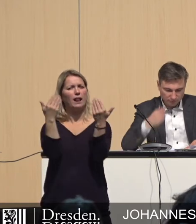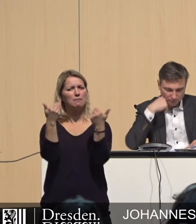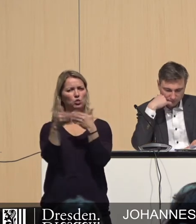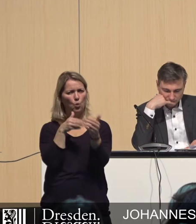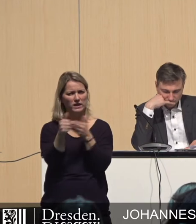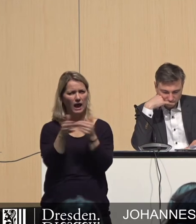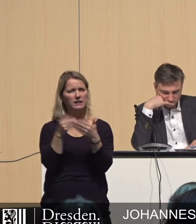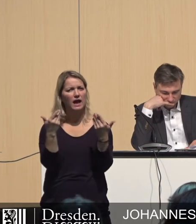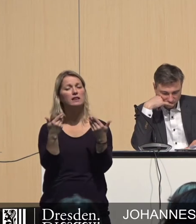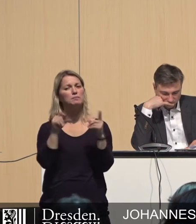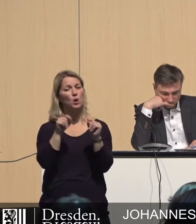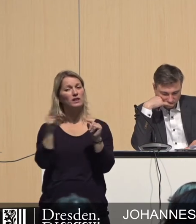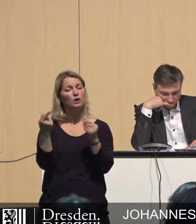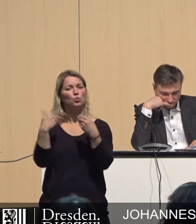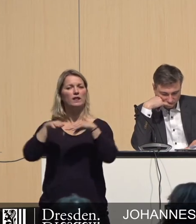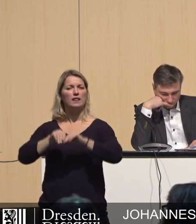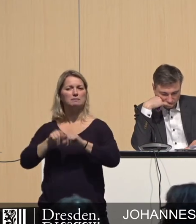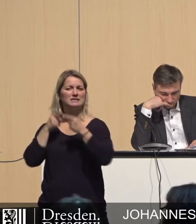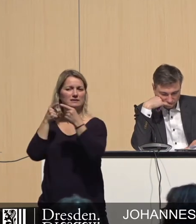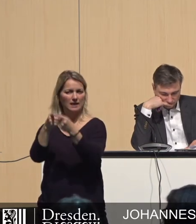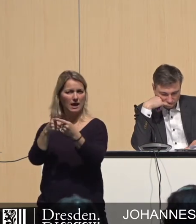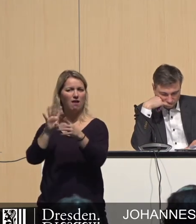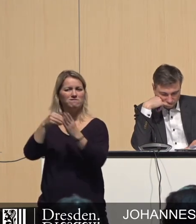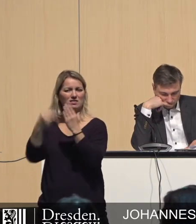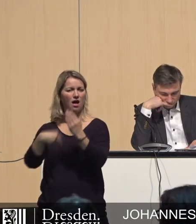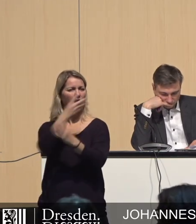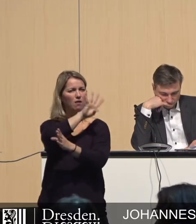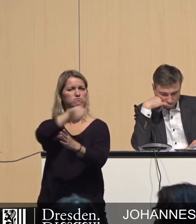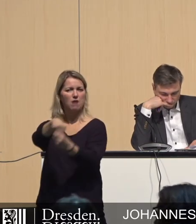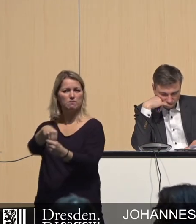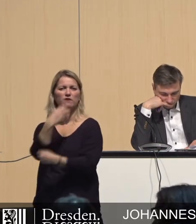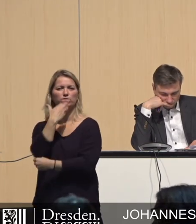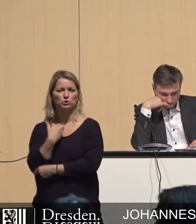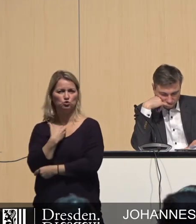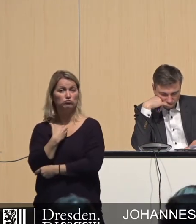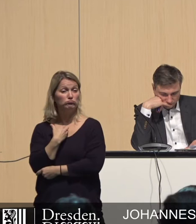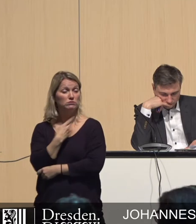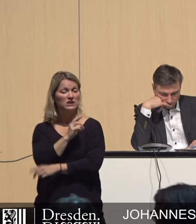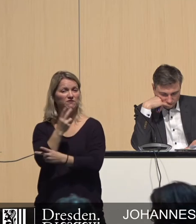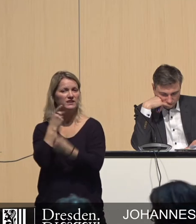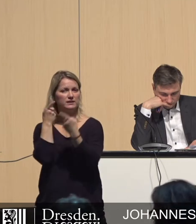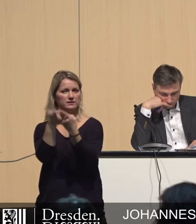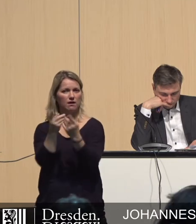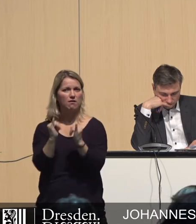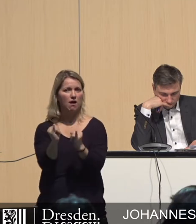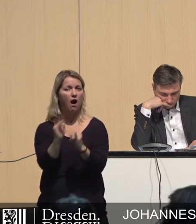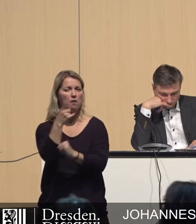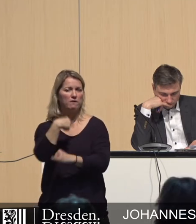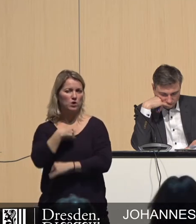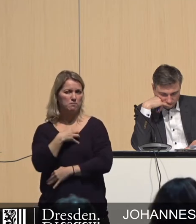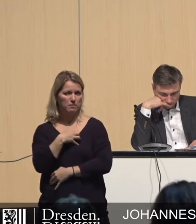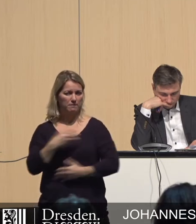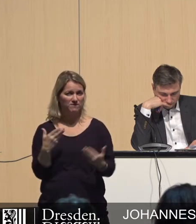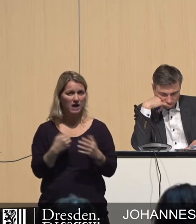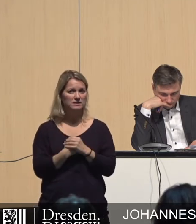die Unternehmensziele und in die Verträge eingebracht werden. Das ist ein richtiges Ziel. Womit wir ein Problem haben, ist allerdings